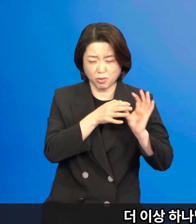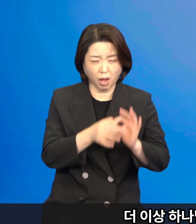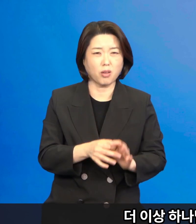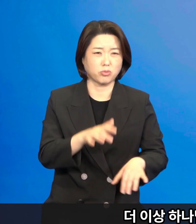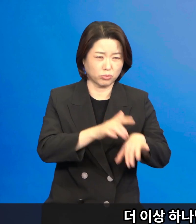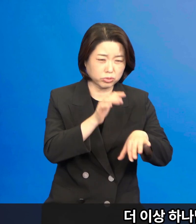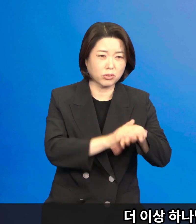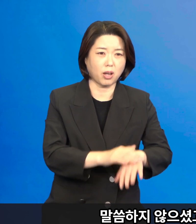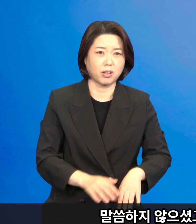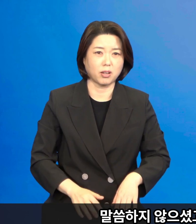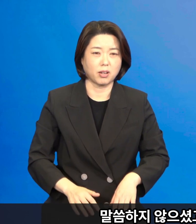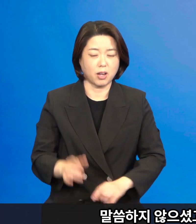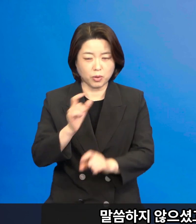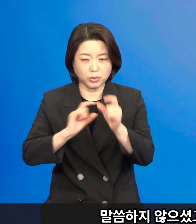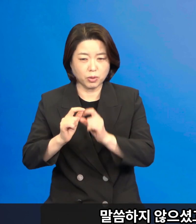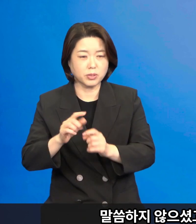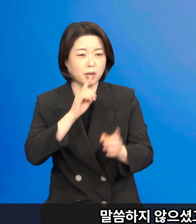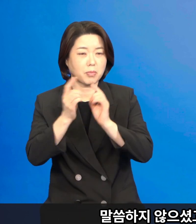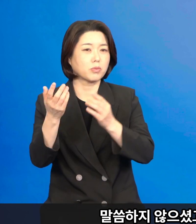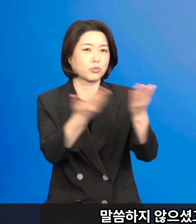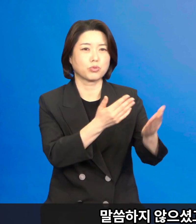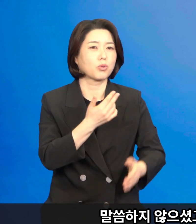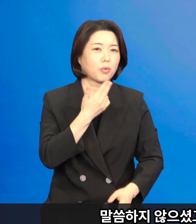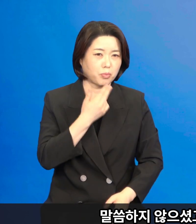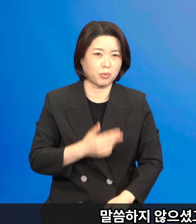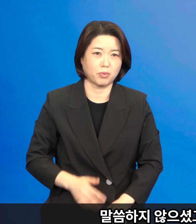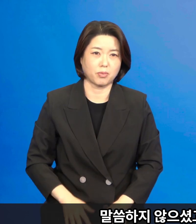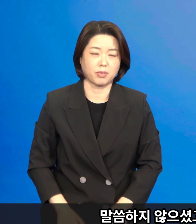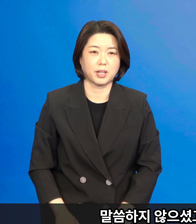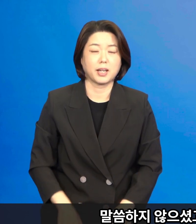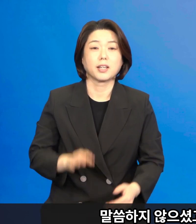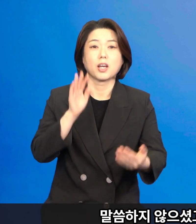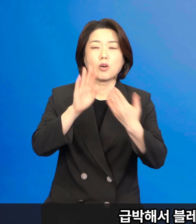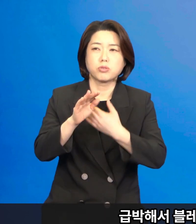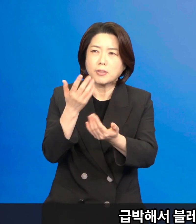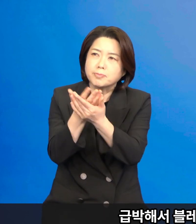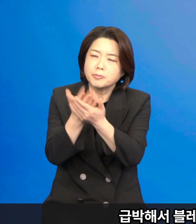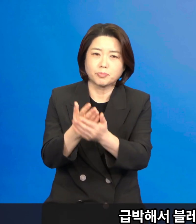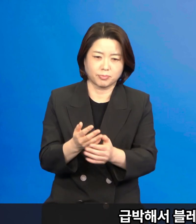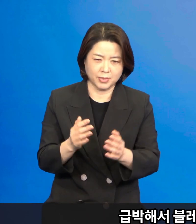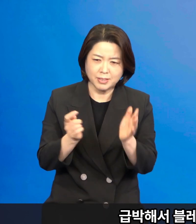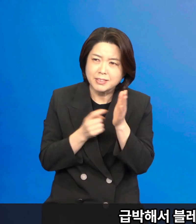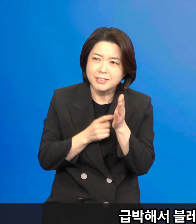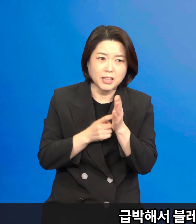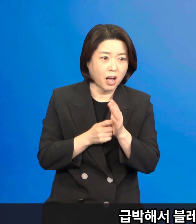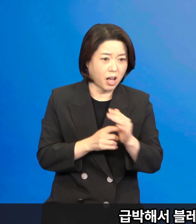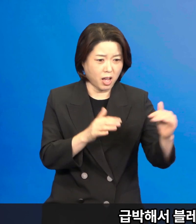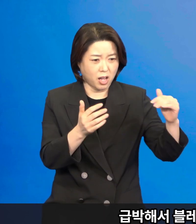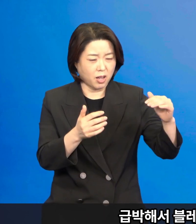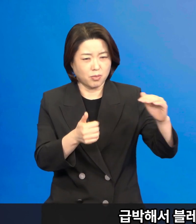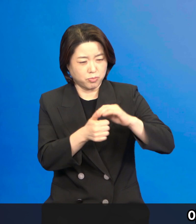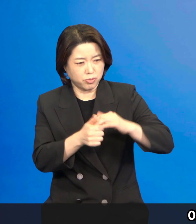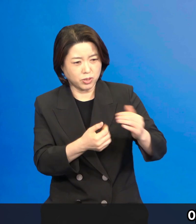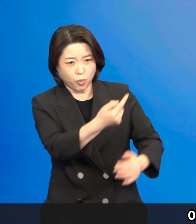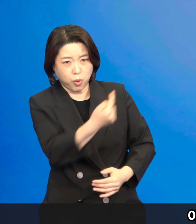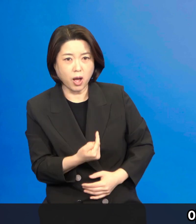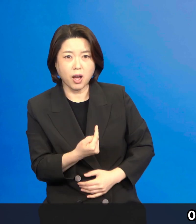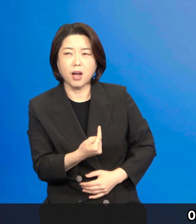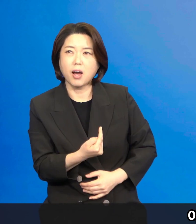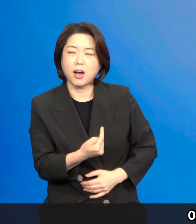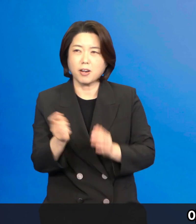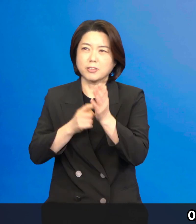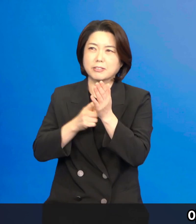그에게 침묵하셨고 말씀하지 않으셨고 나중에 구하려고 했으나 급박해서 블레셋 또 쳐들어왔거든요.